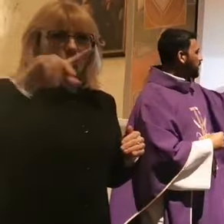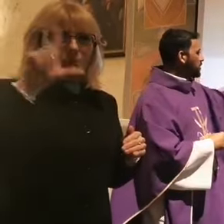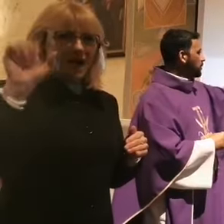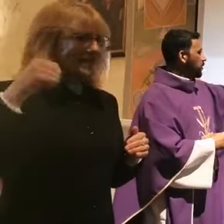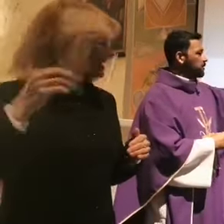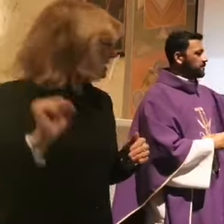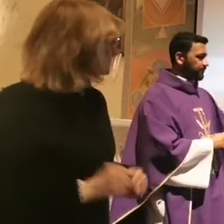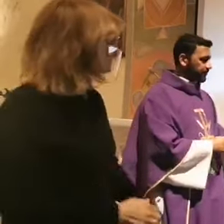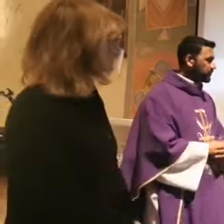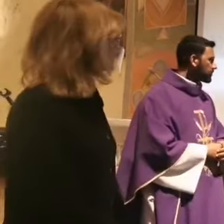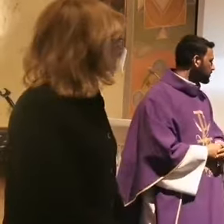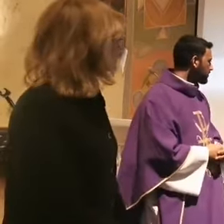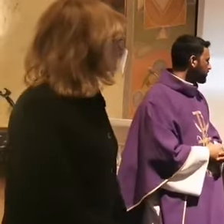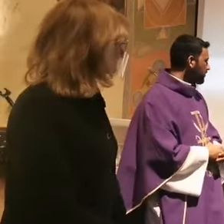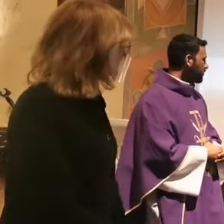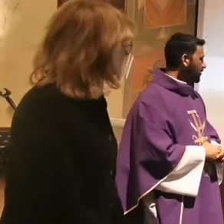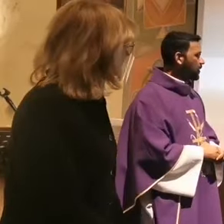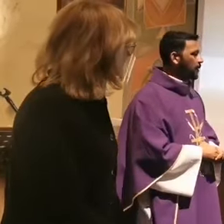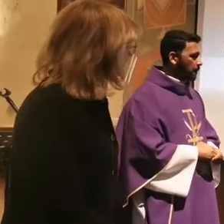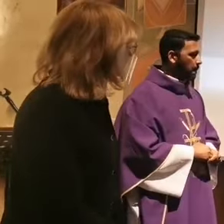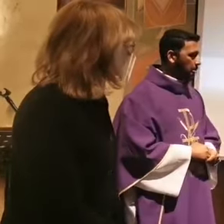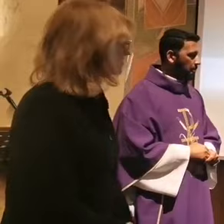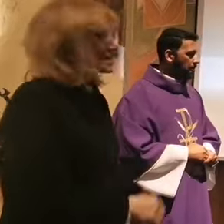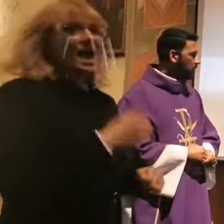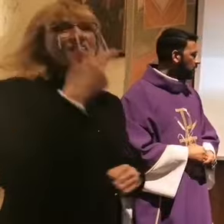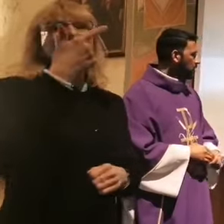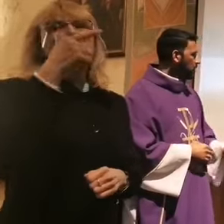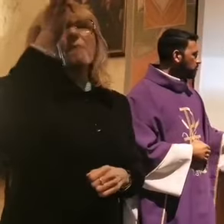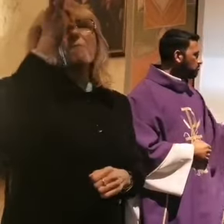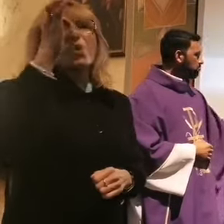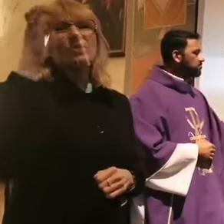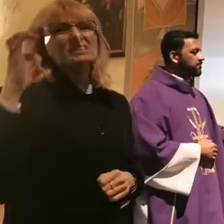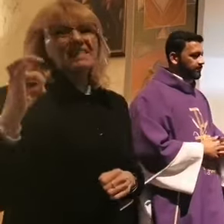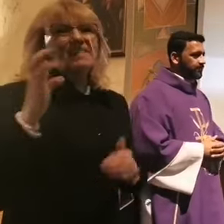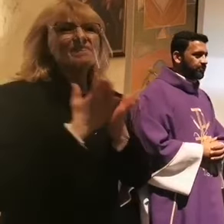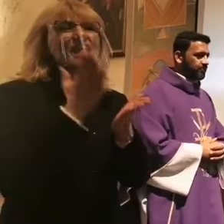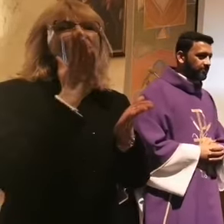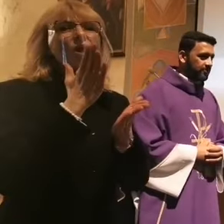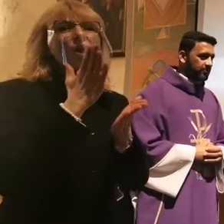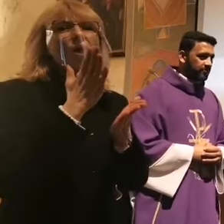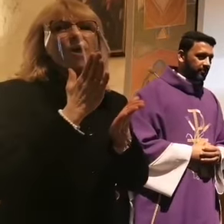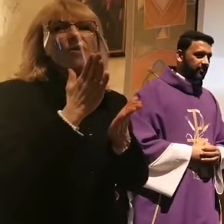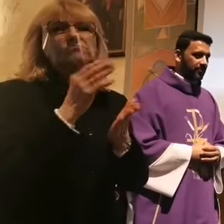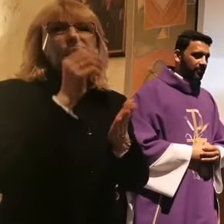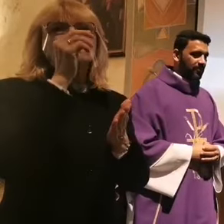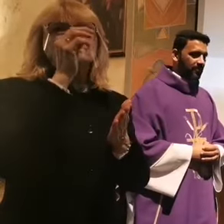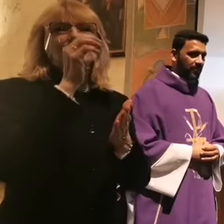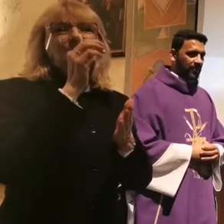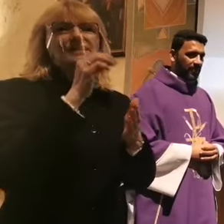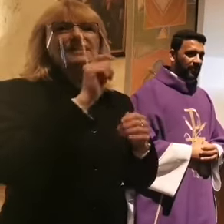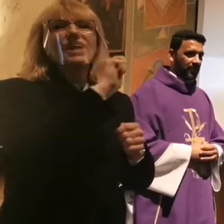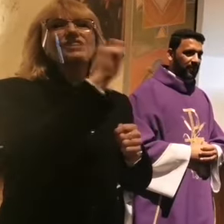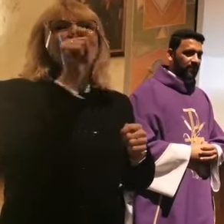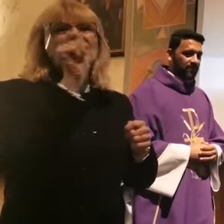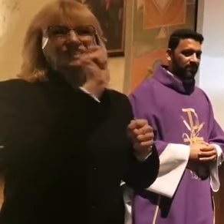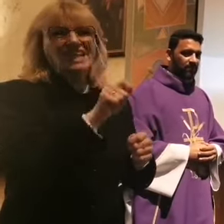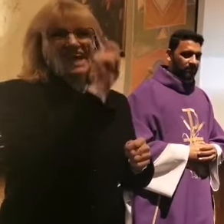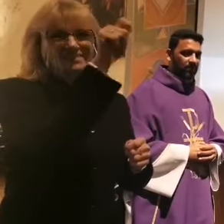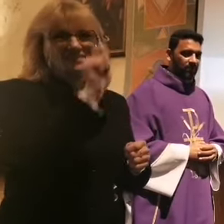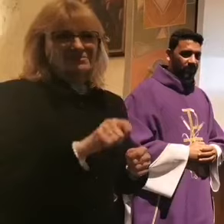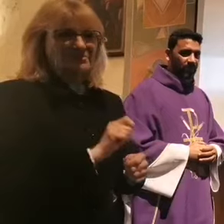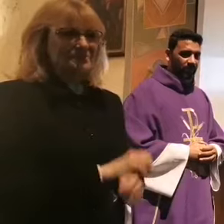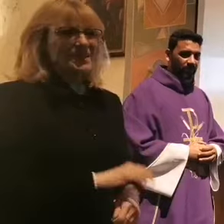a tyle procent jest chrześcijan, czyli tych, którzy wierzą w Pana Jezusa w całych